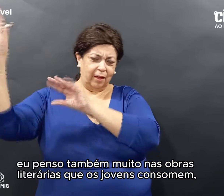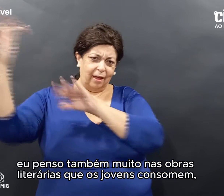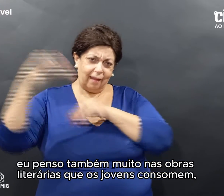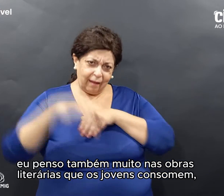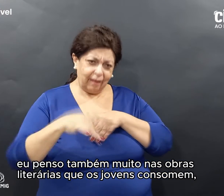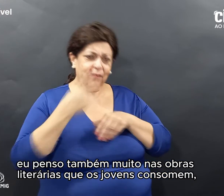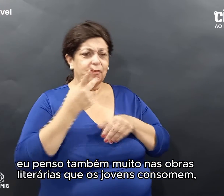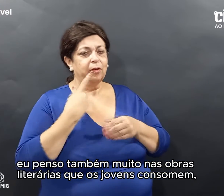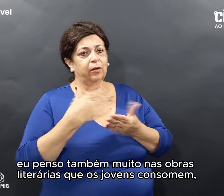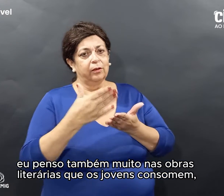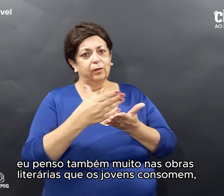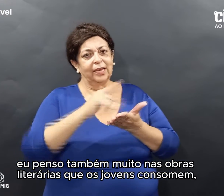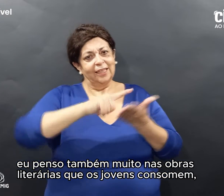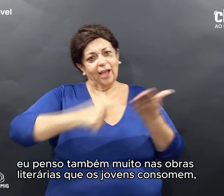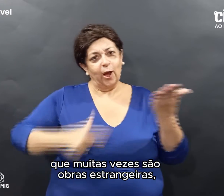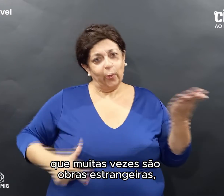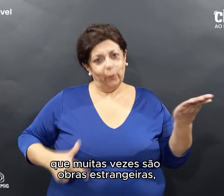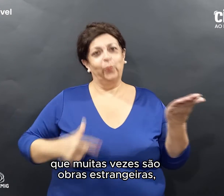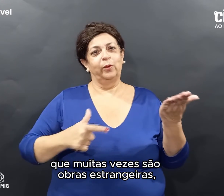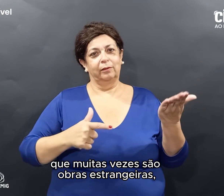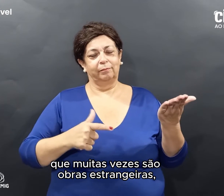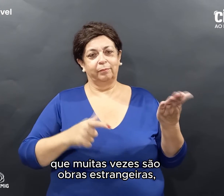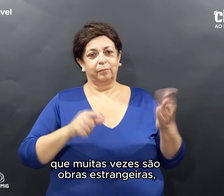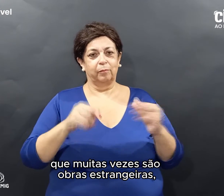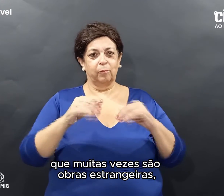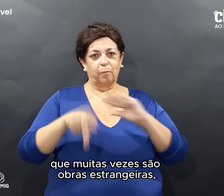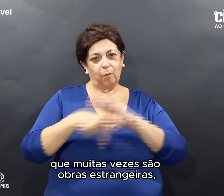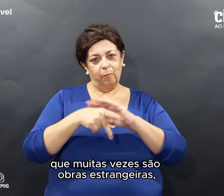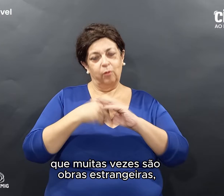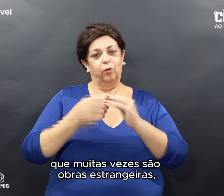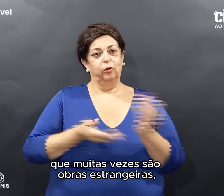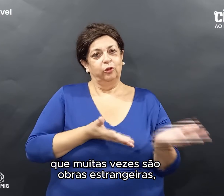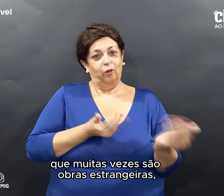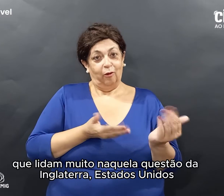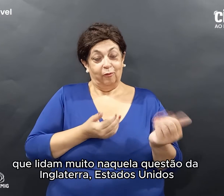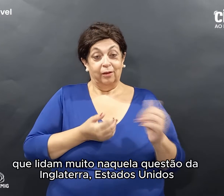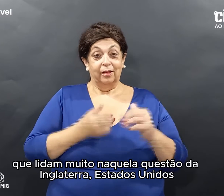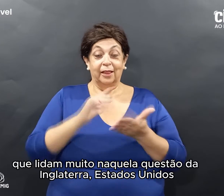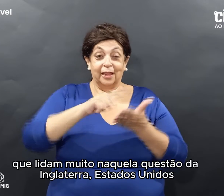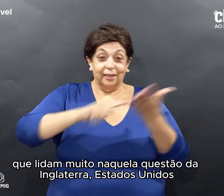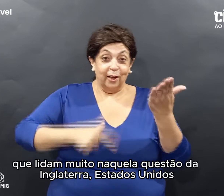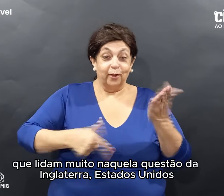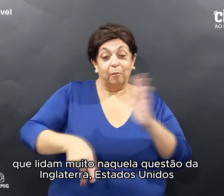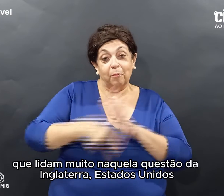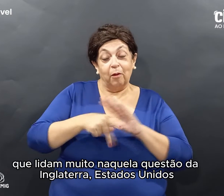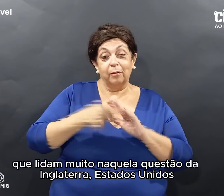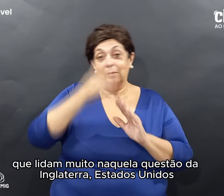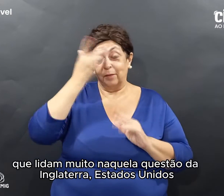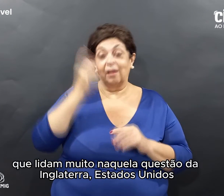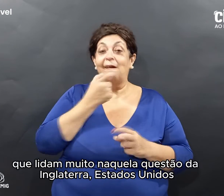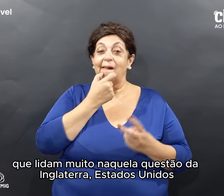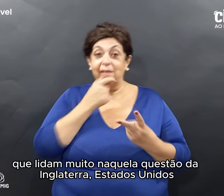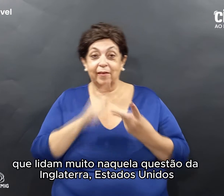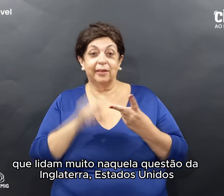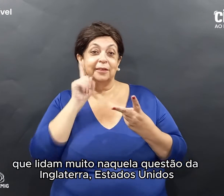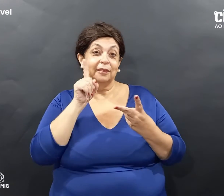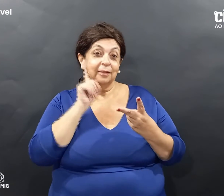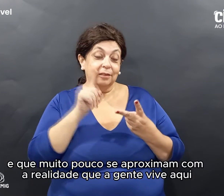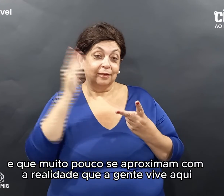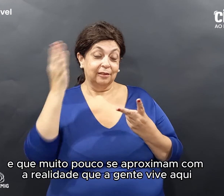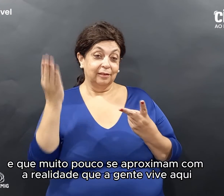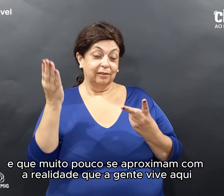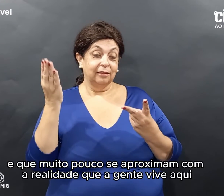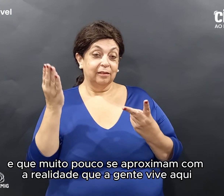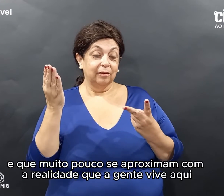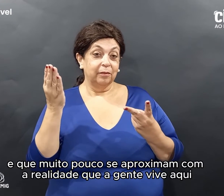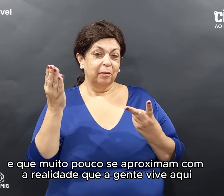obras literárias que os jovens consomem, que muitas vezes são obras estrangeiras que lidam muito naquela questão da Inglaterra, Estados Unidos,